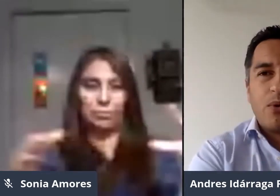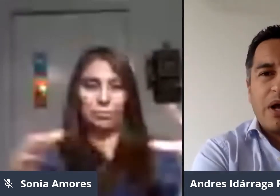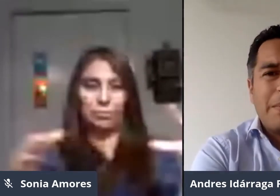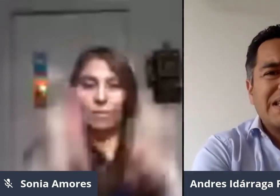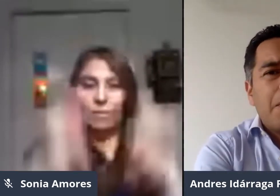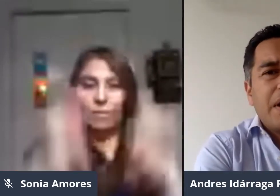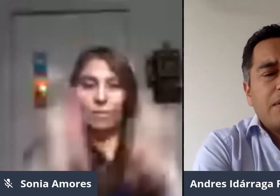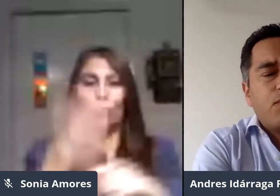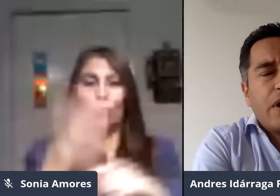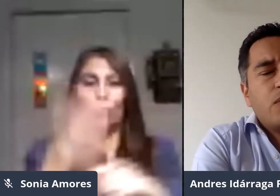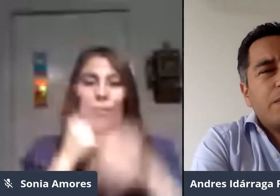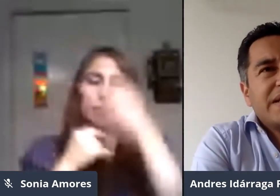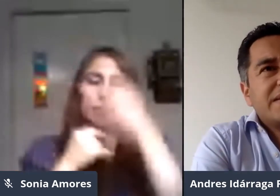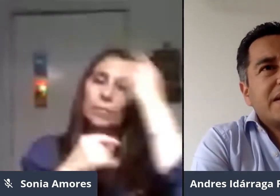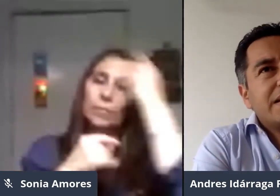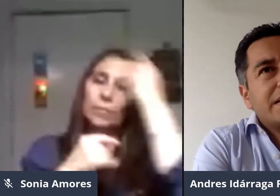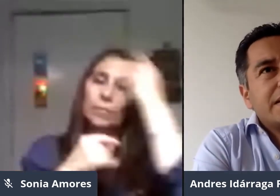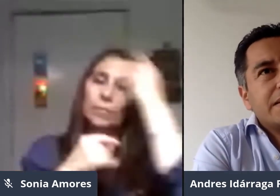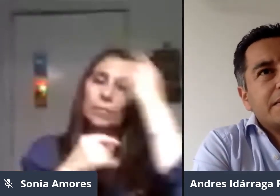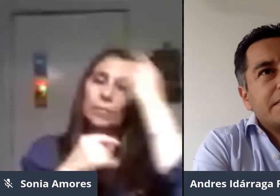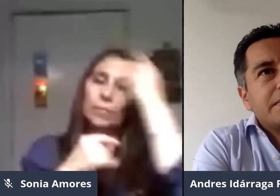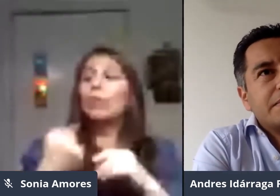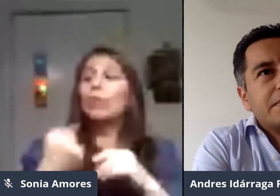por ejemplo, el mes de abril fue un mes